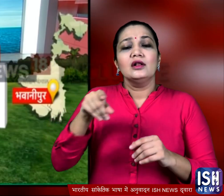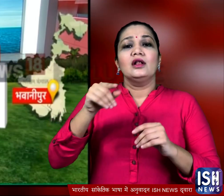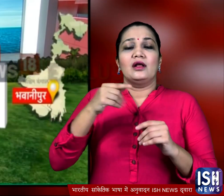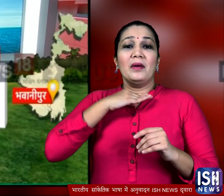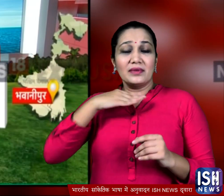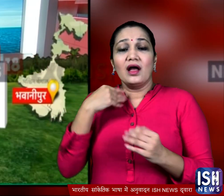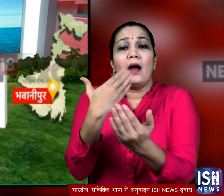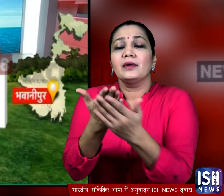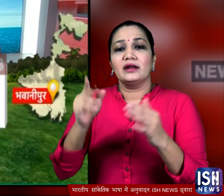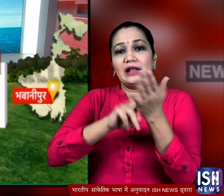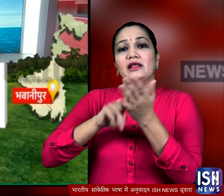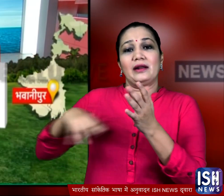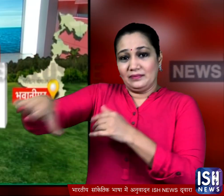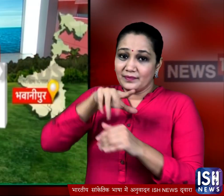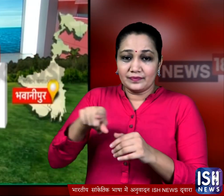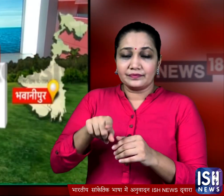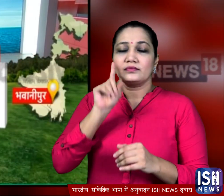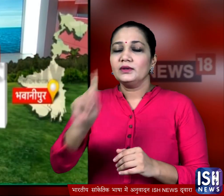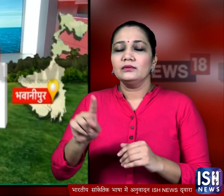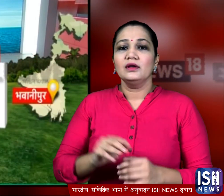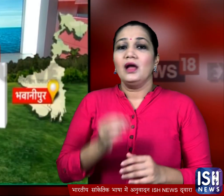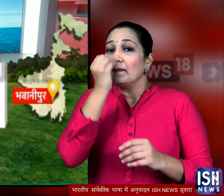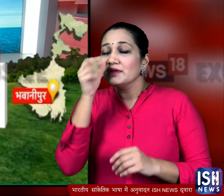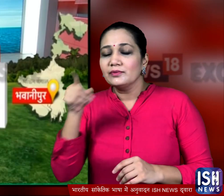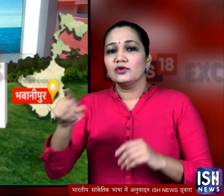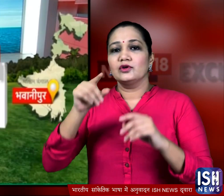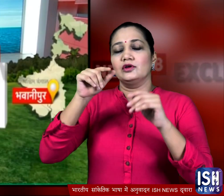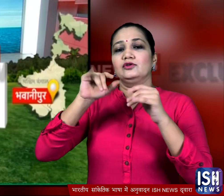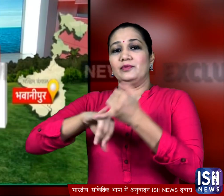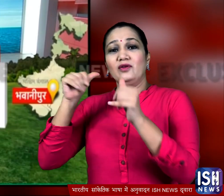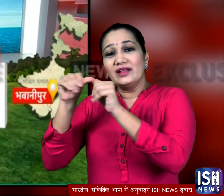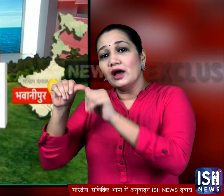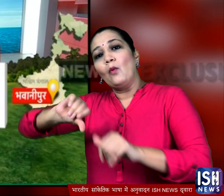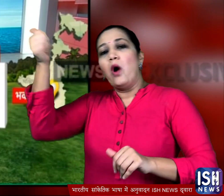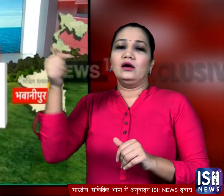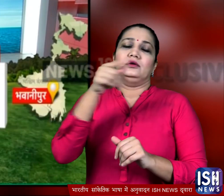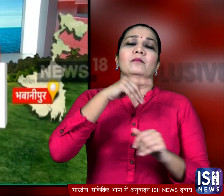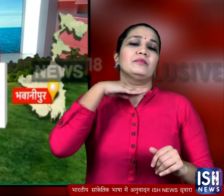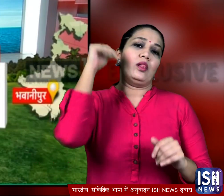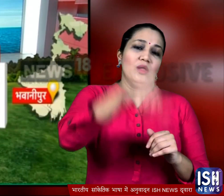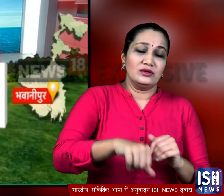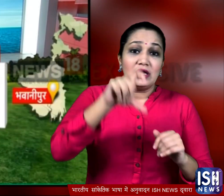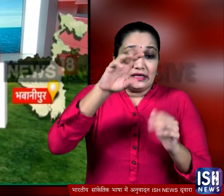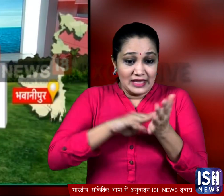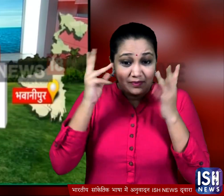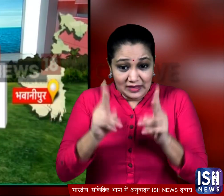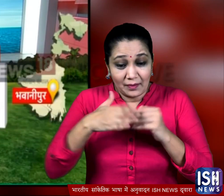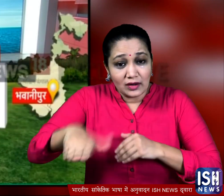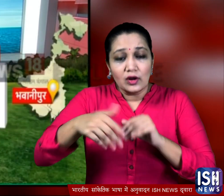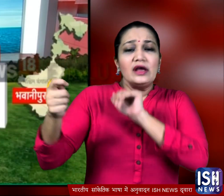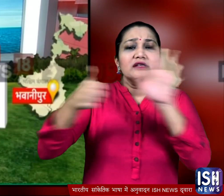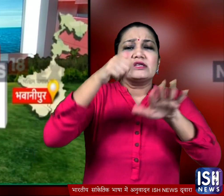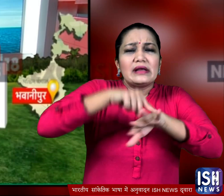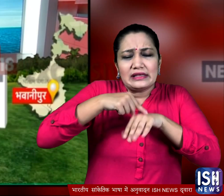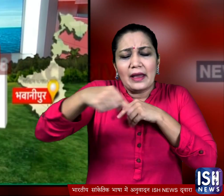ममता बनर्जी ने नंदीग्राम सीट से चुनाव लड़ा था, लेकिन वो बीजेपी के शुभेंदु अधिकारी से हार गई और ऐसी स्थिति में सीएम बने रहने के लिए उन्हें 6